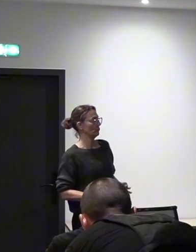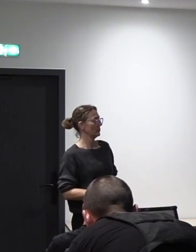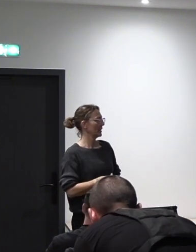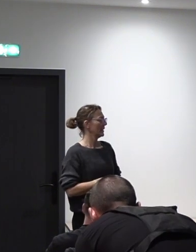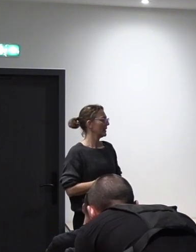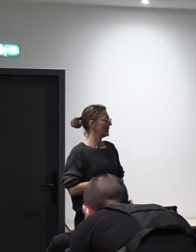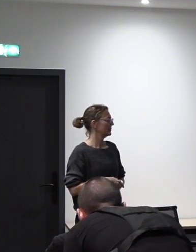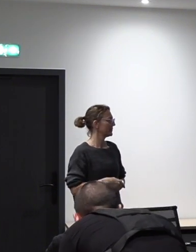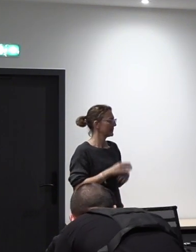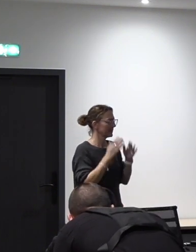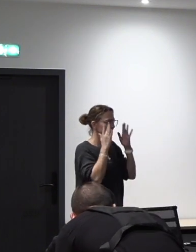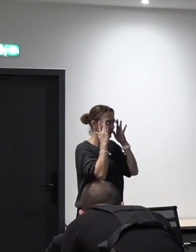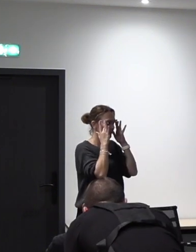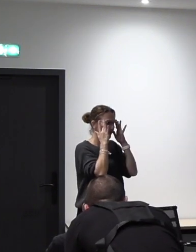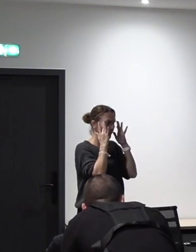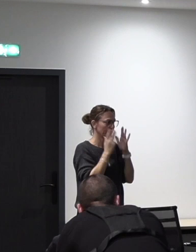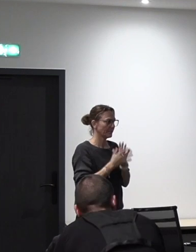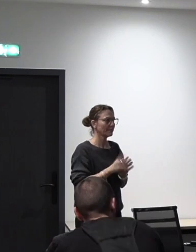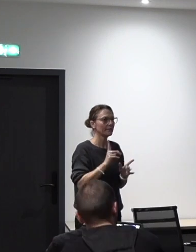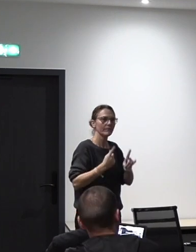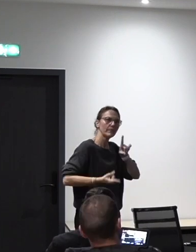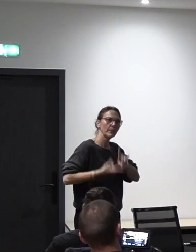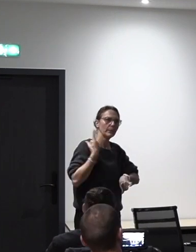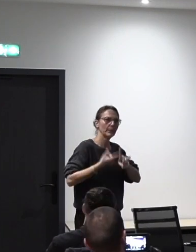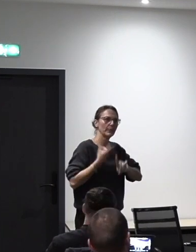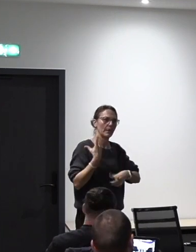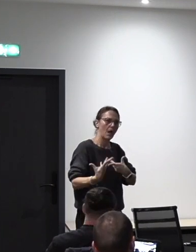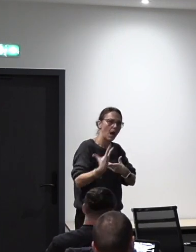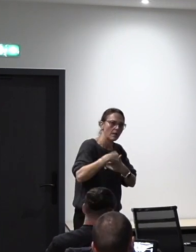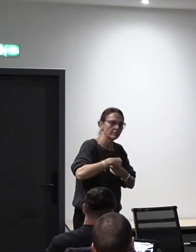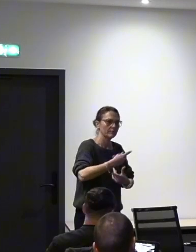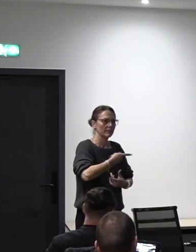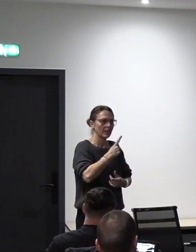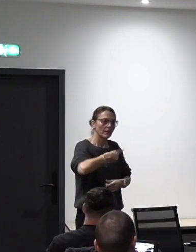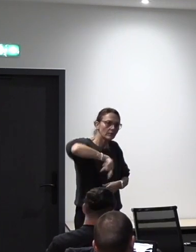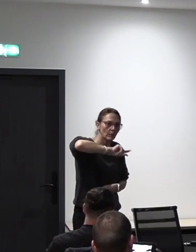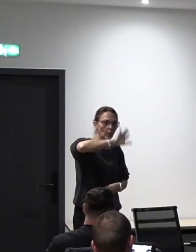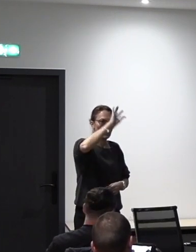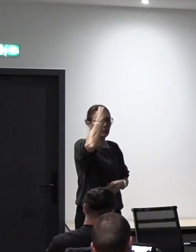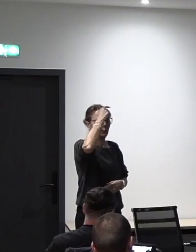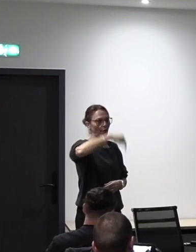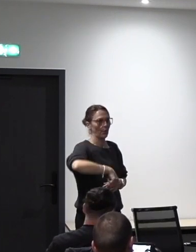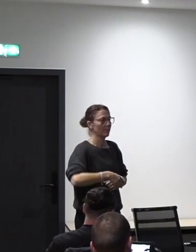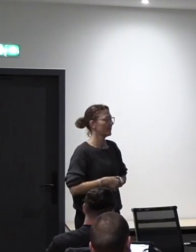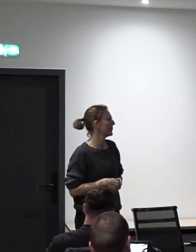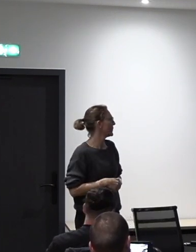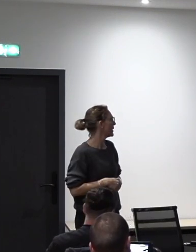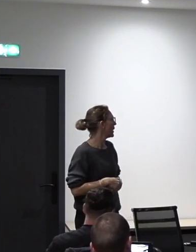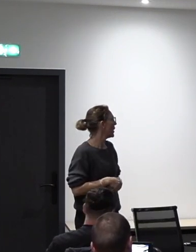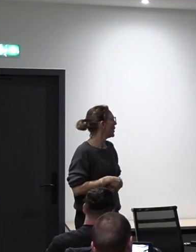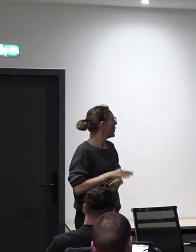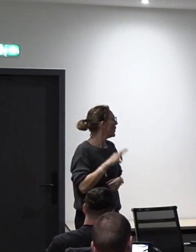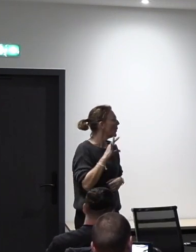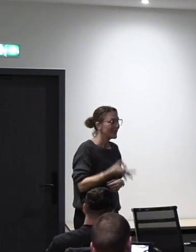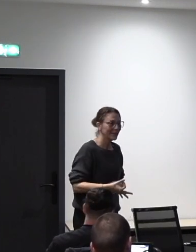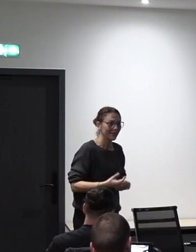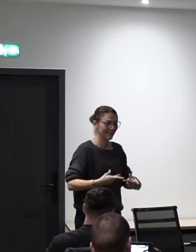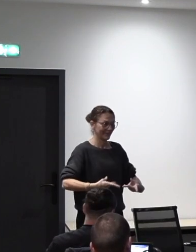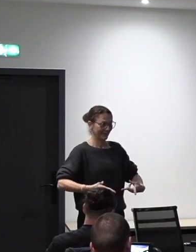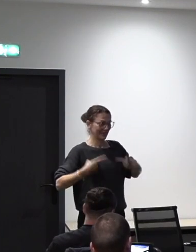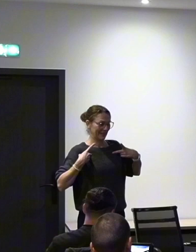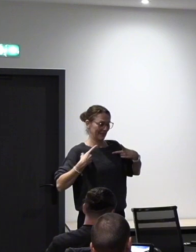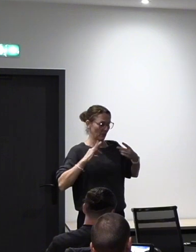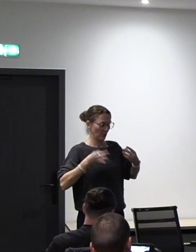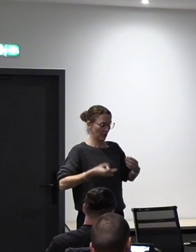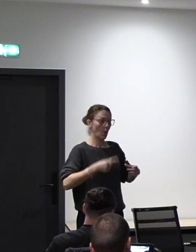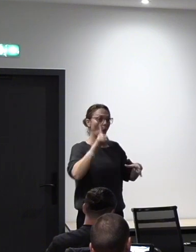l'envers. Mais on voit bien que c'est fondamental de prendre ça en compte. C'est-à-dire que permettre de vivre, oui, le poisson rouge,